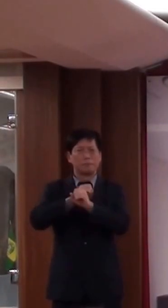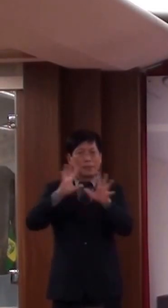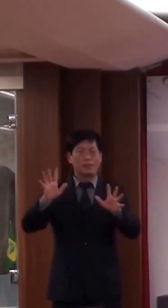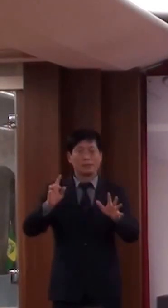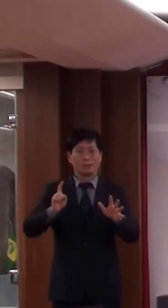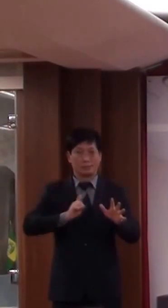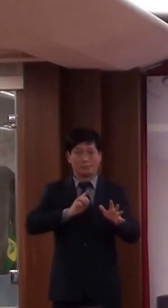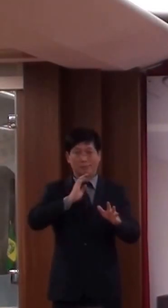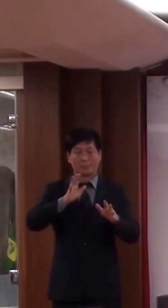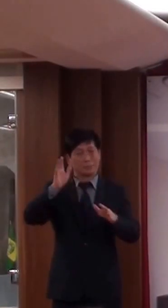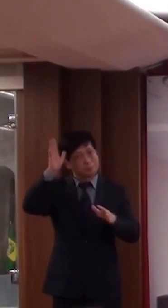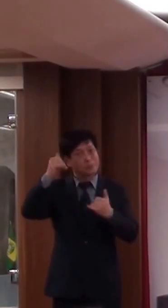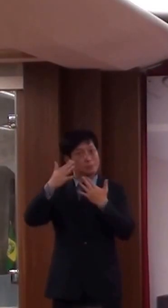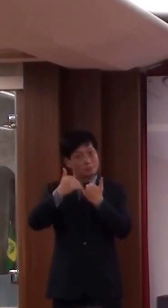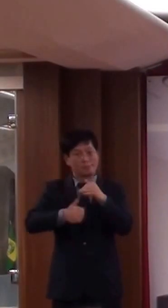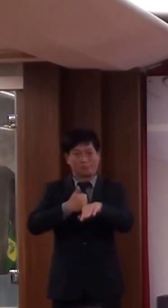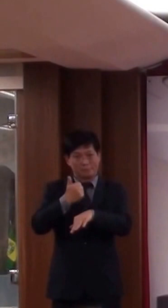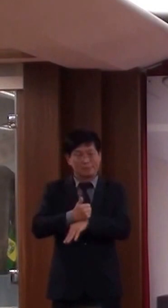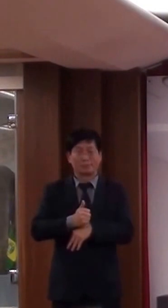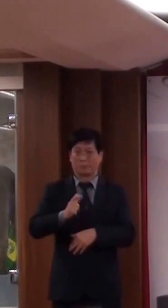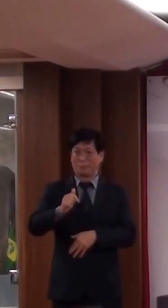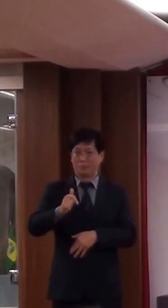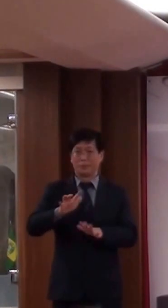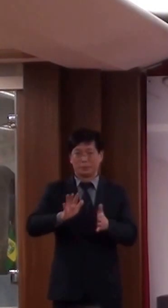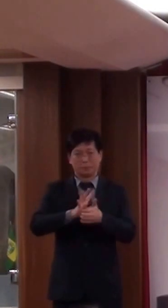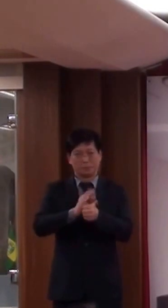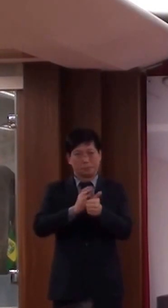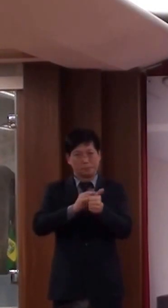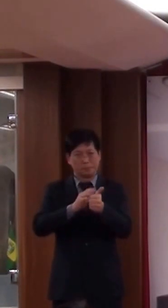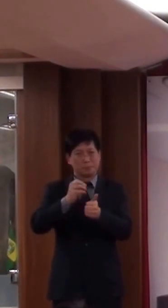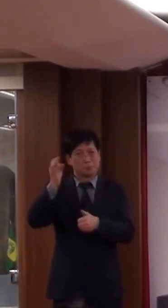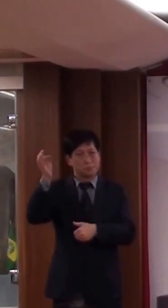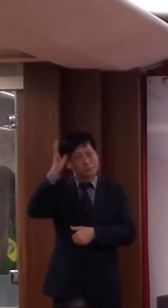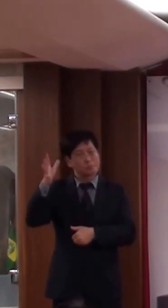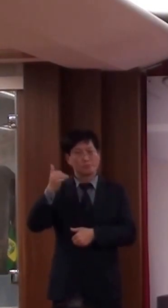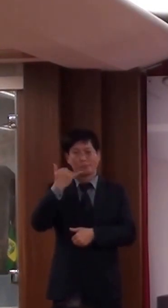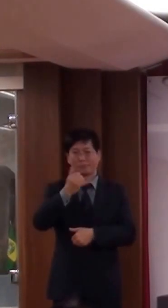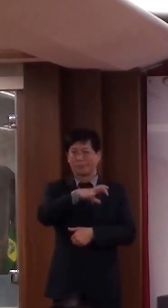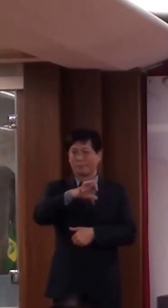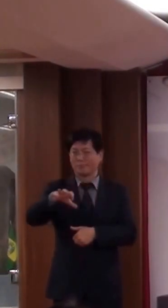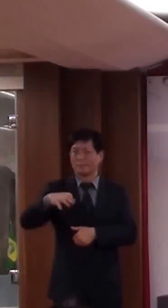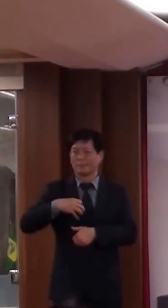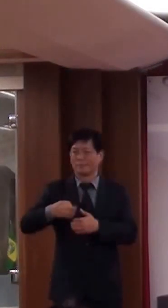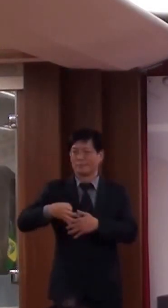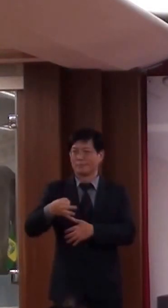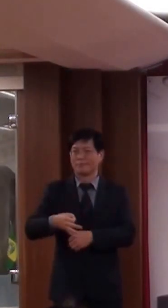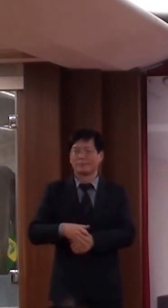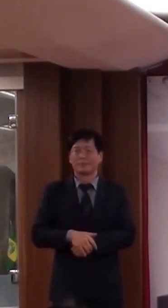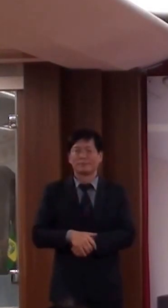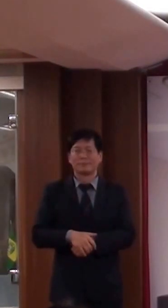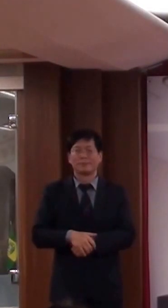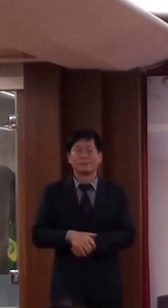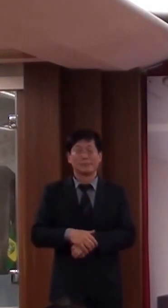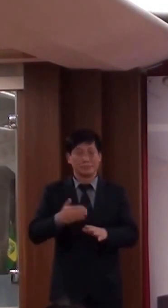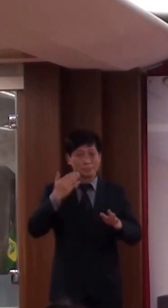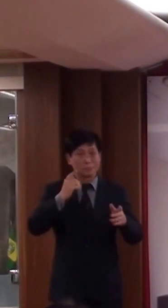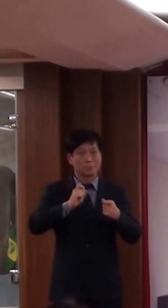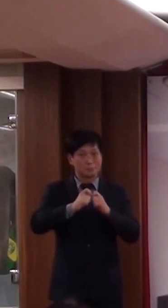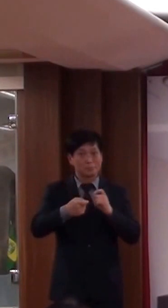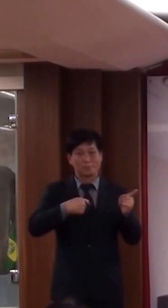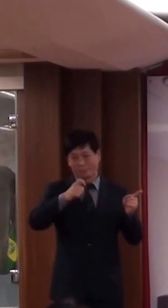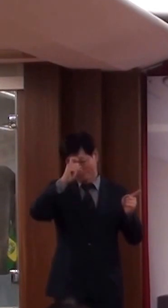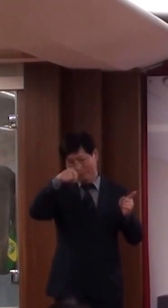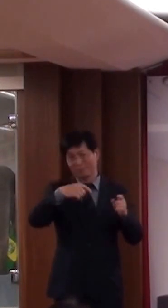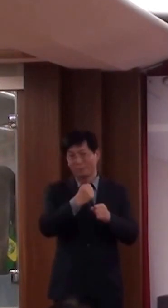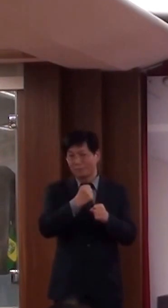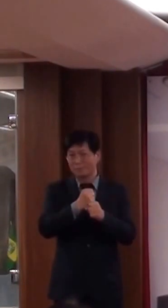学生的身份来演老师啊。现在我们也变跳了，所以现在有多元的缴款的方式哦，我们。面对缴税，大家都希望说